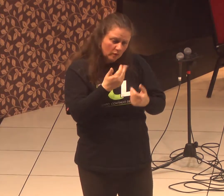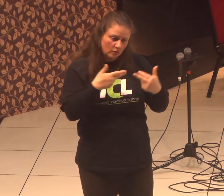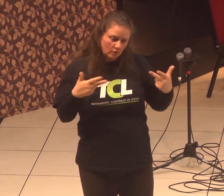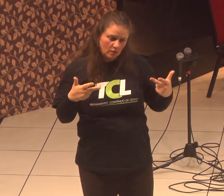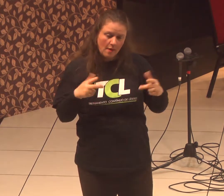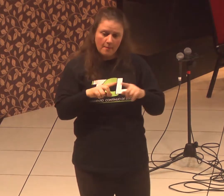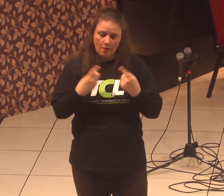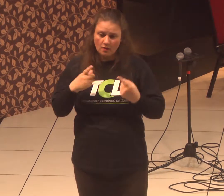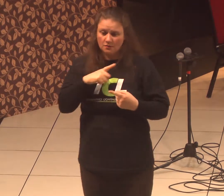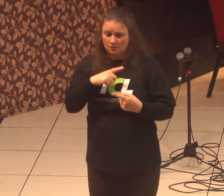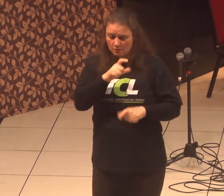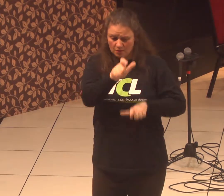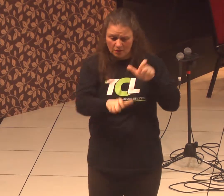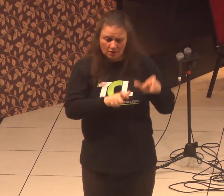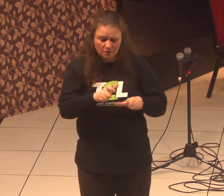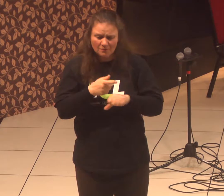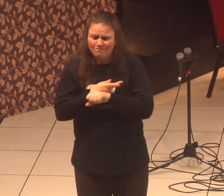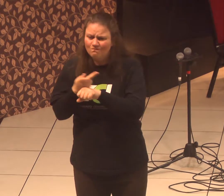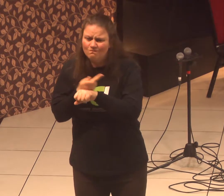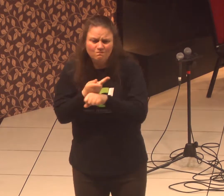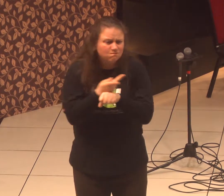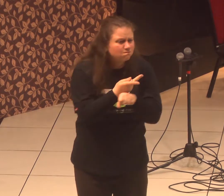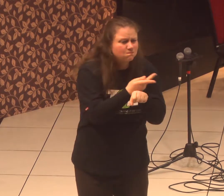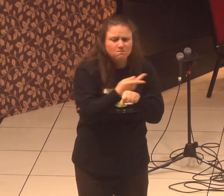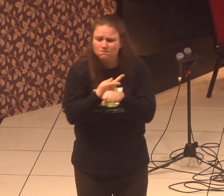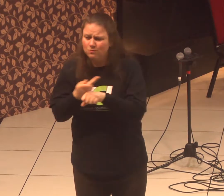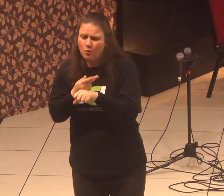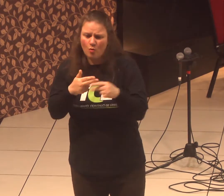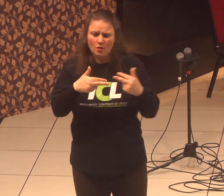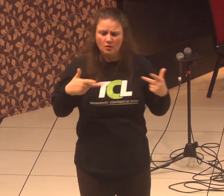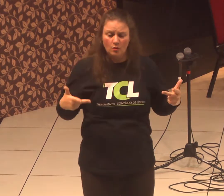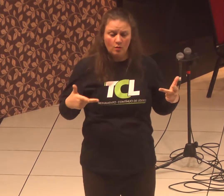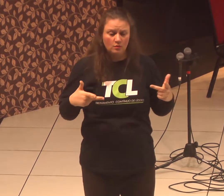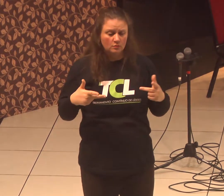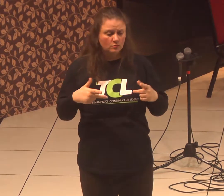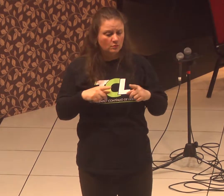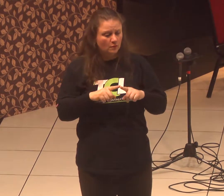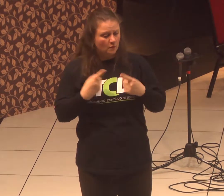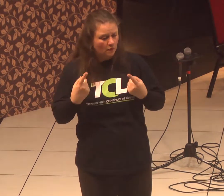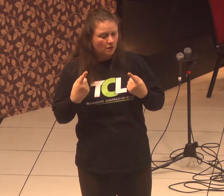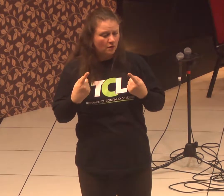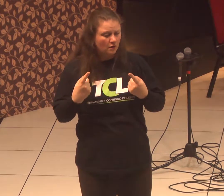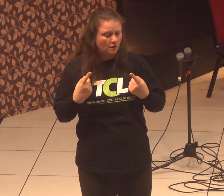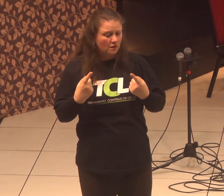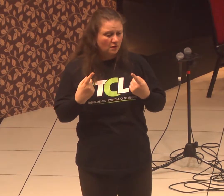estão em busca das pessoas ou coisas que julgam ser essenciais para a vida deles. Você precisa de